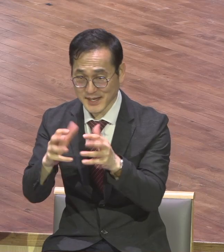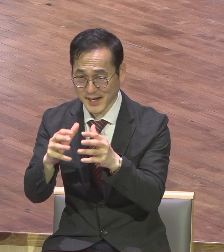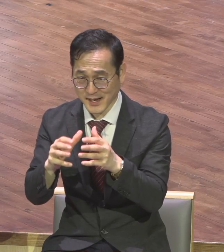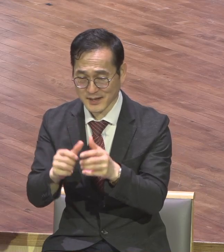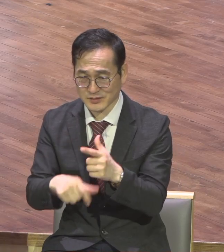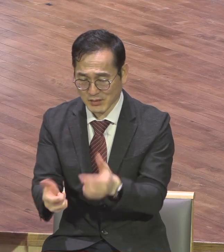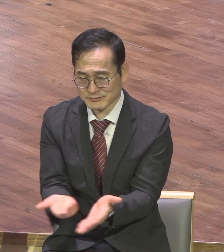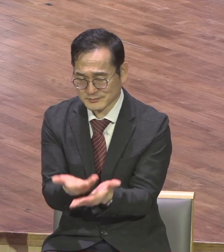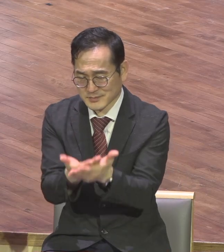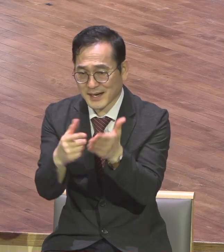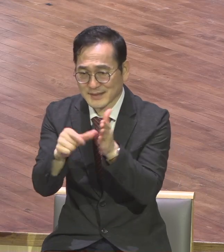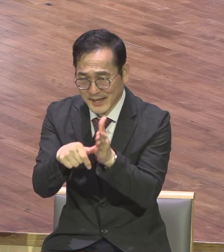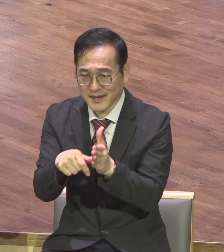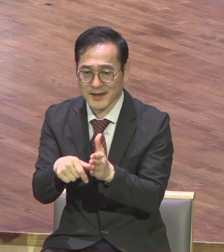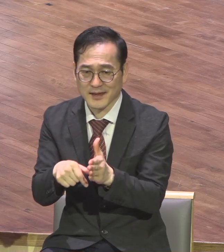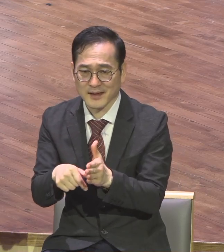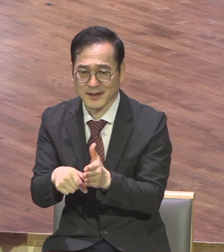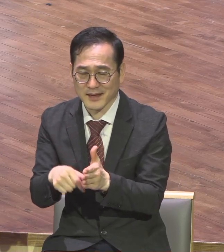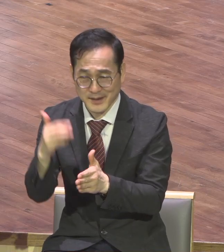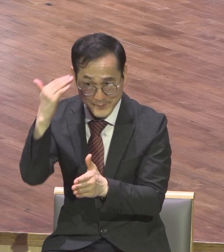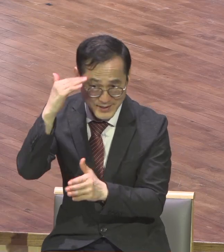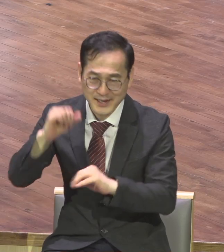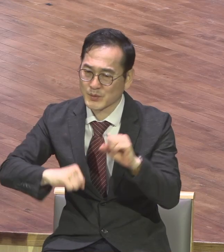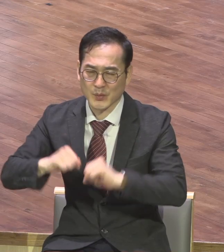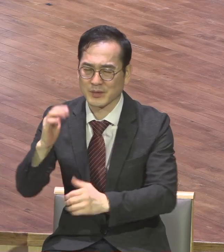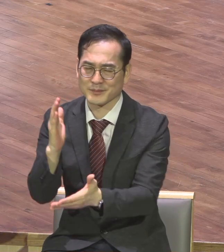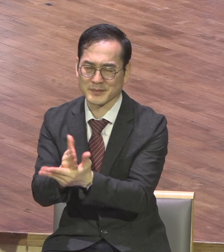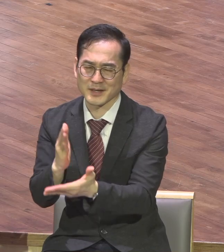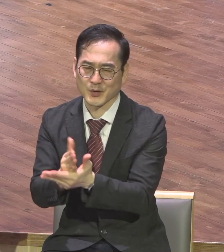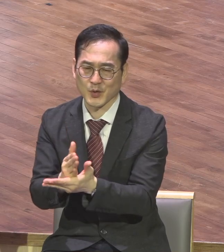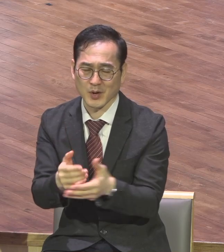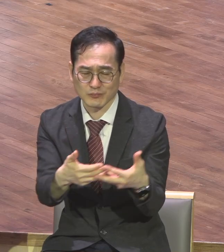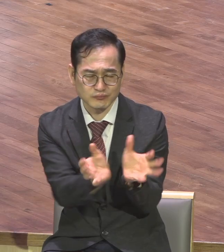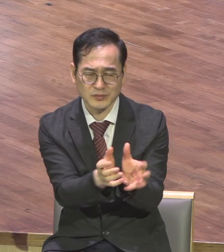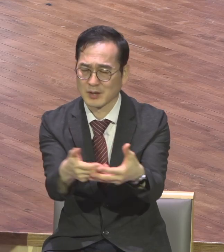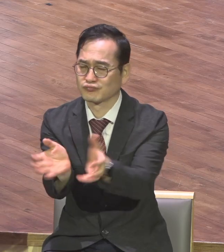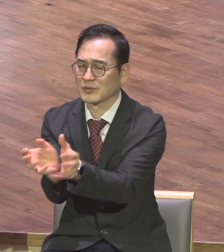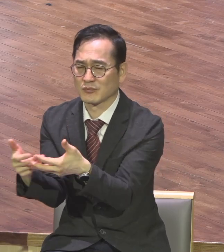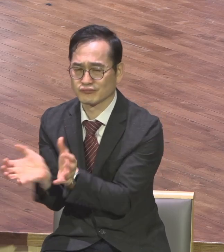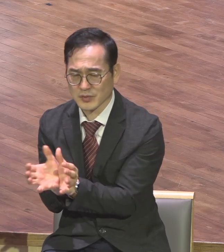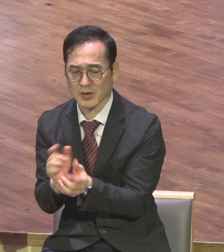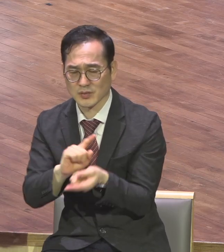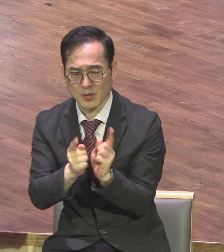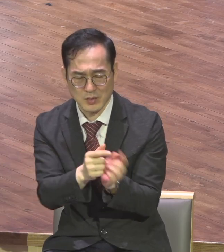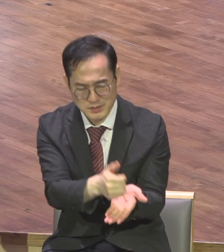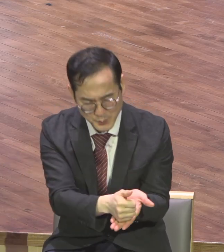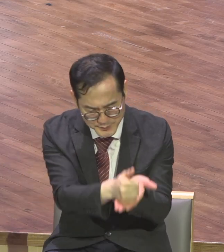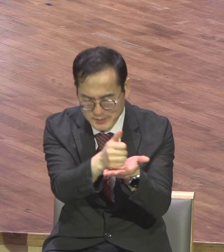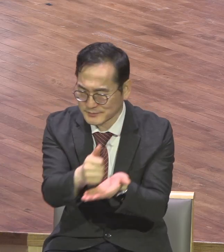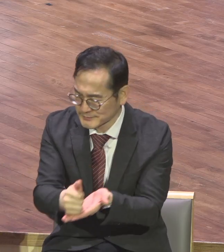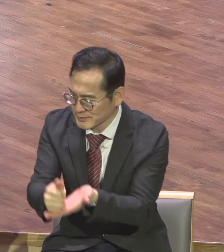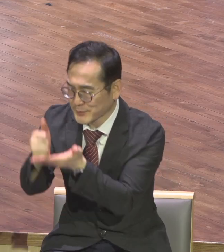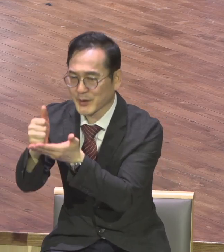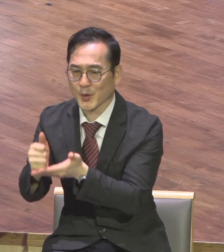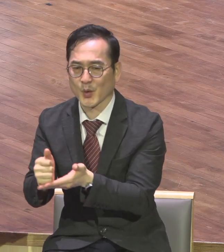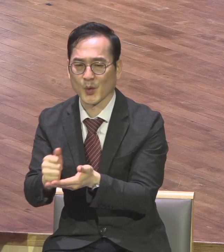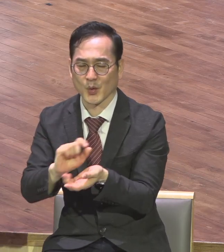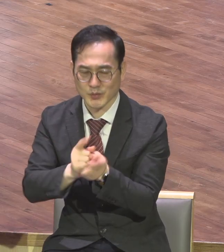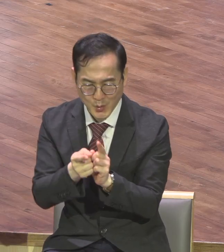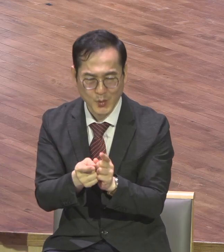아무런 걸림돌이 없는. 그래서 우리 모든 기관 부서들이 모든 구역들이 모든 지역들이 영적으로